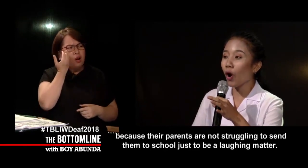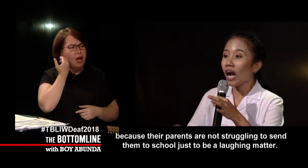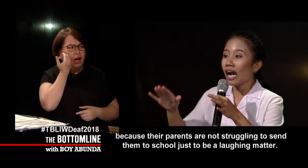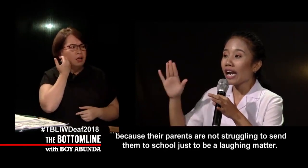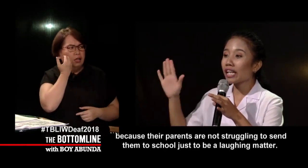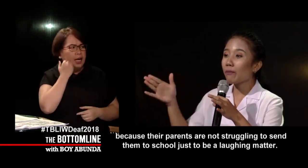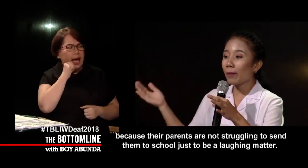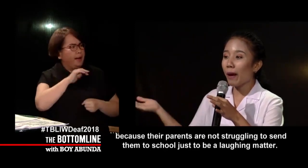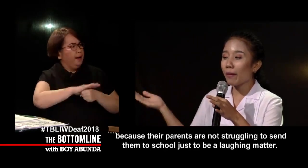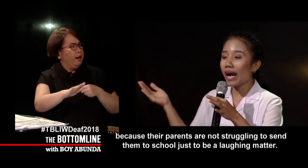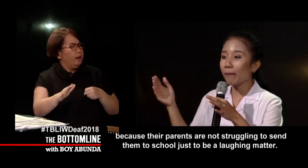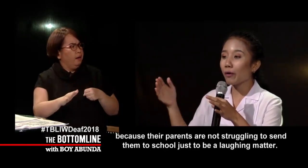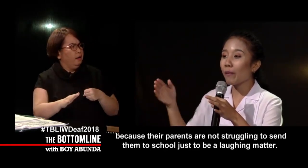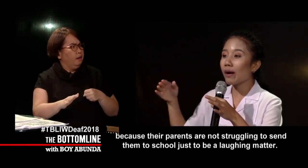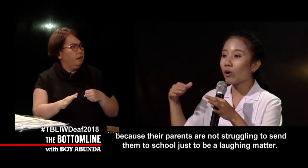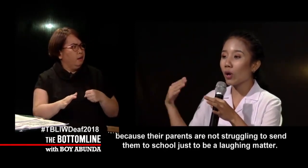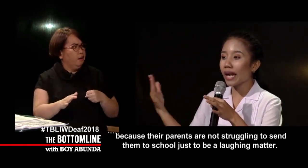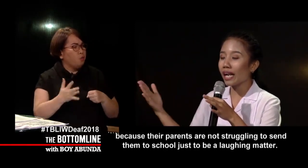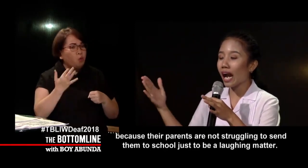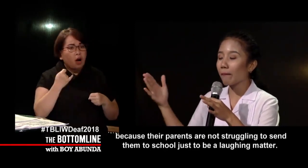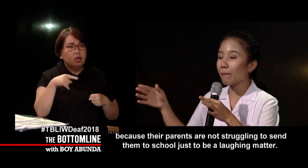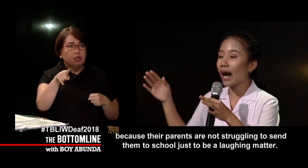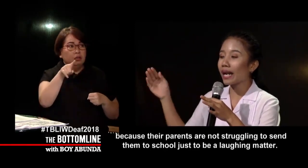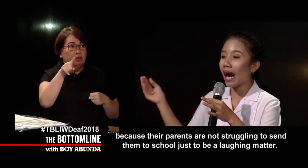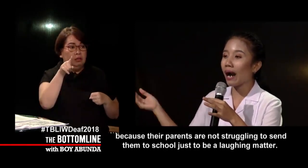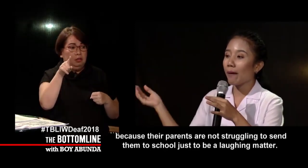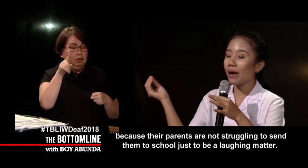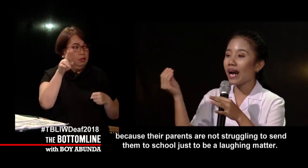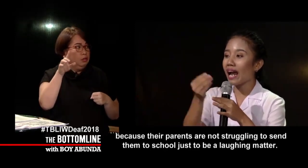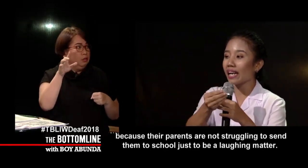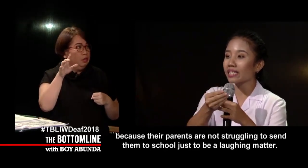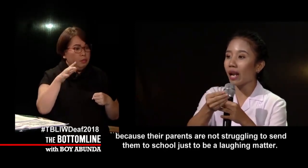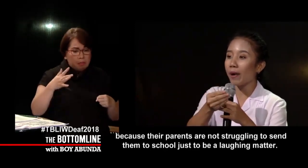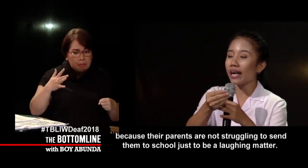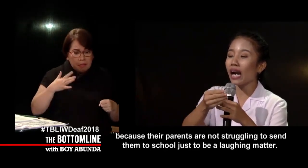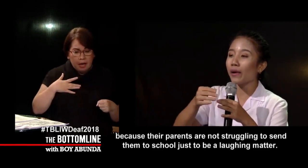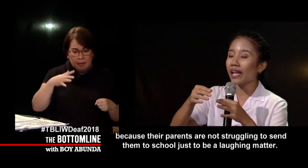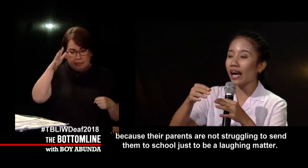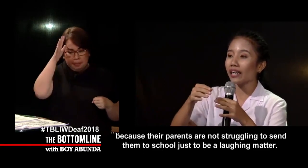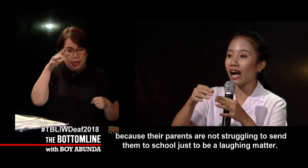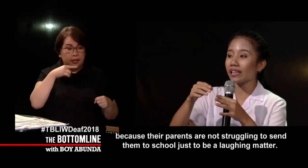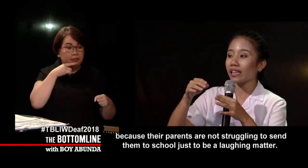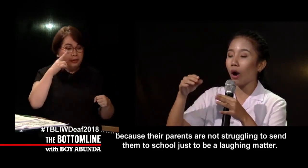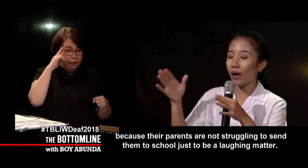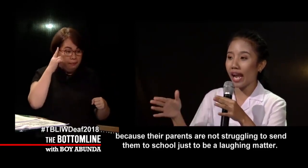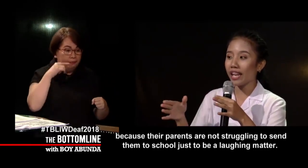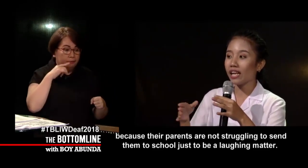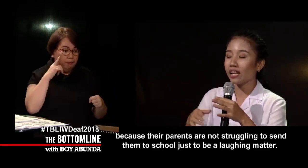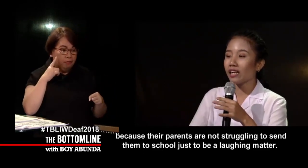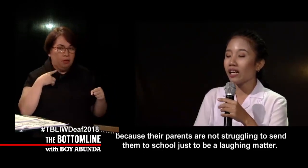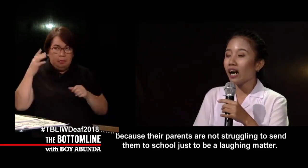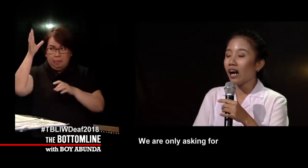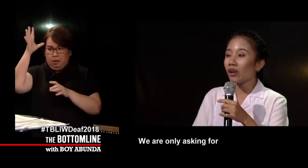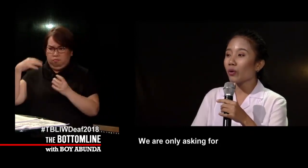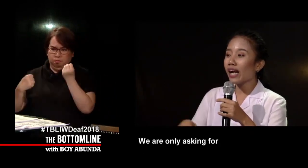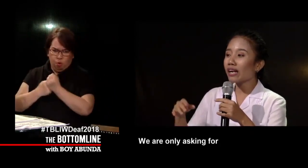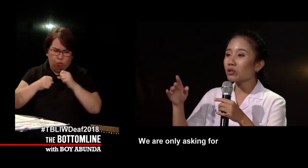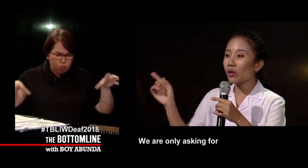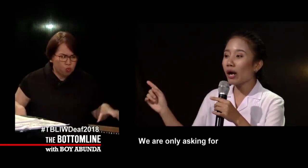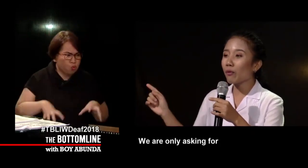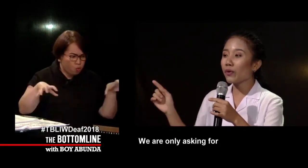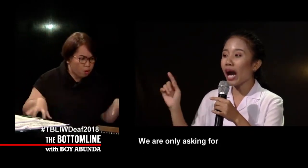po hindi po nagpapakahirap yung mga magulang nila para pag-aralin sila, para gawin lang nakatatawanan.